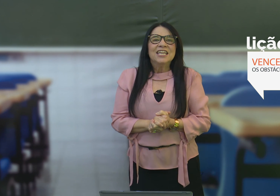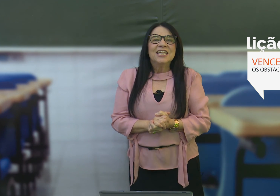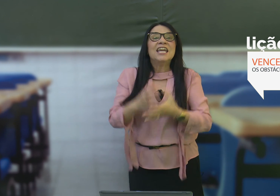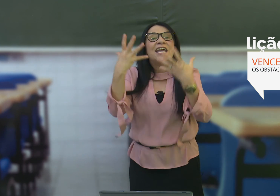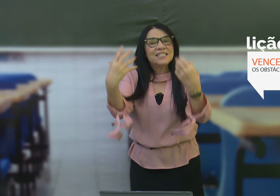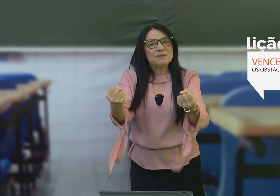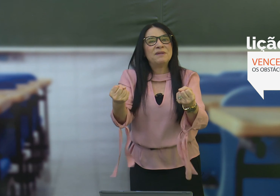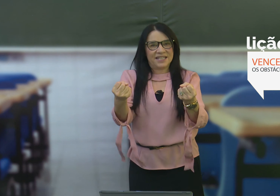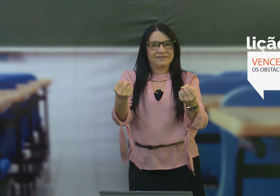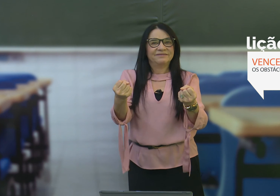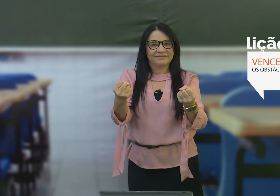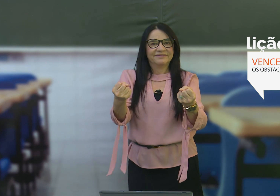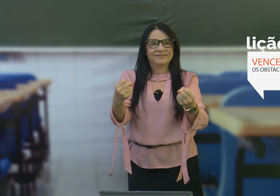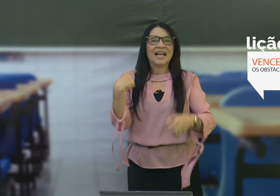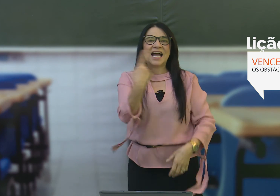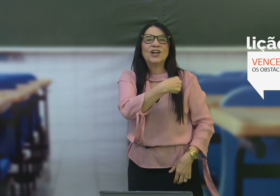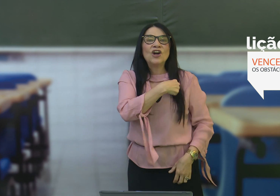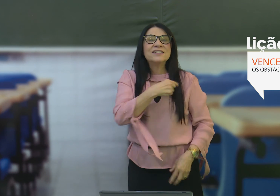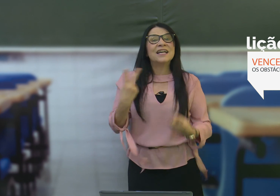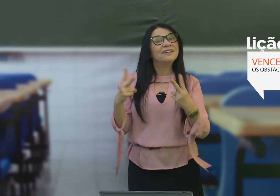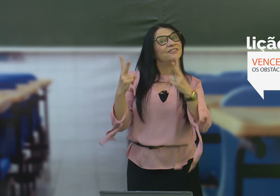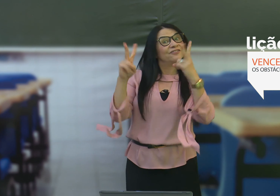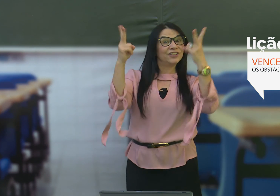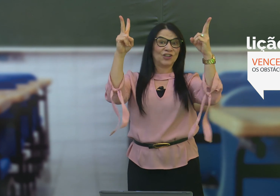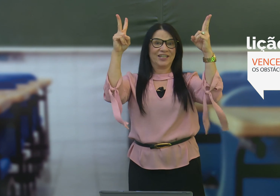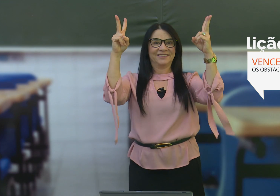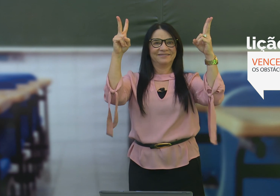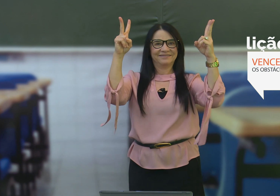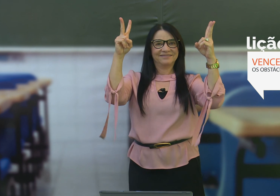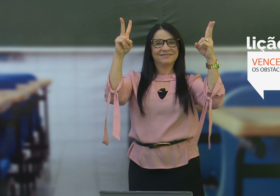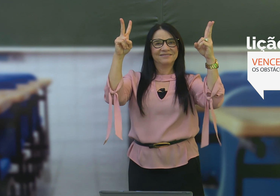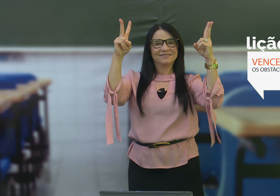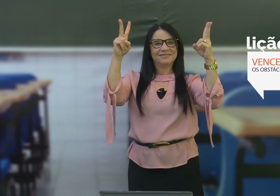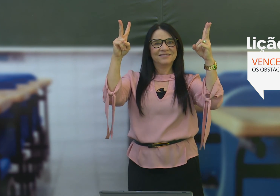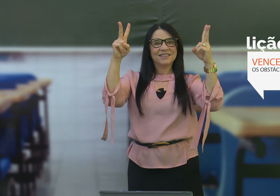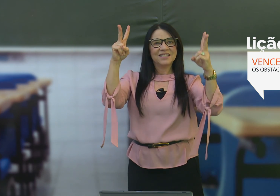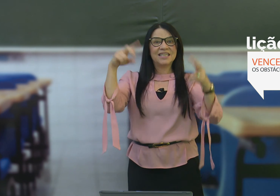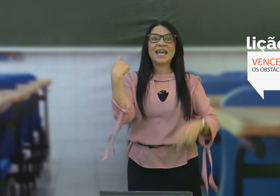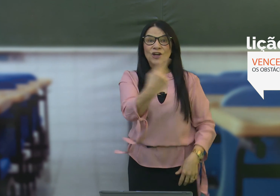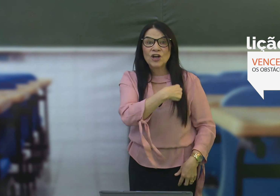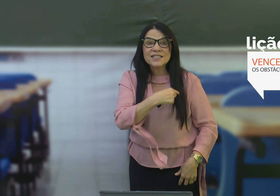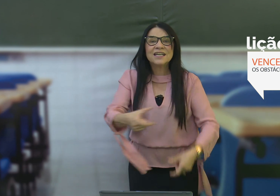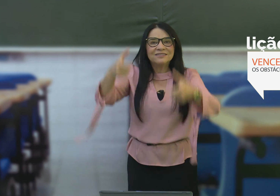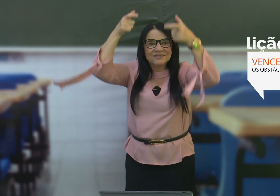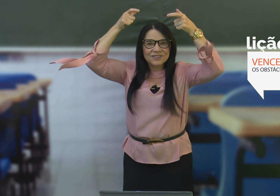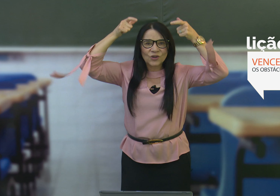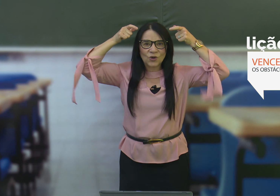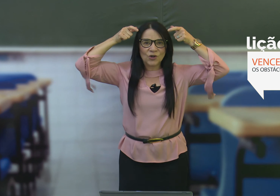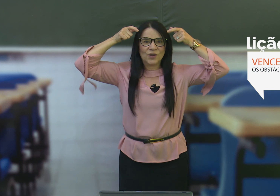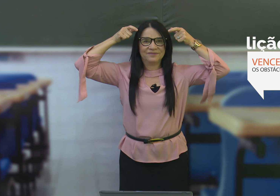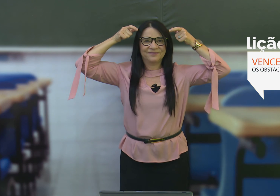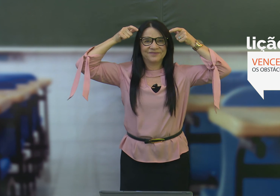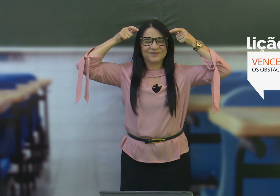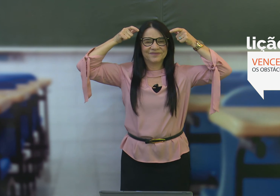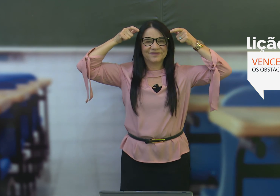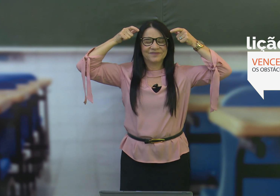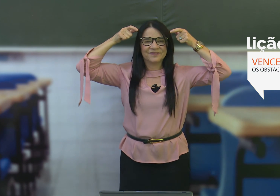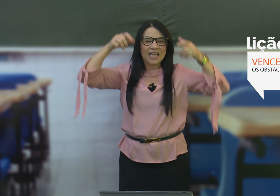e receber a nossa vitória, que é a nossa coroa.